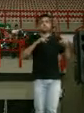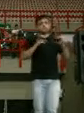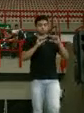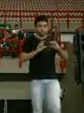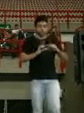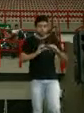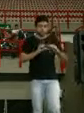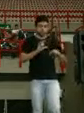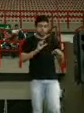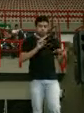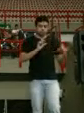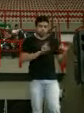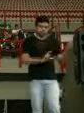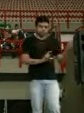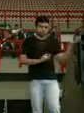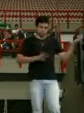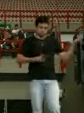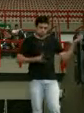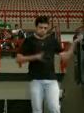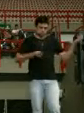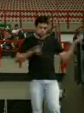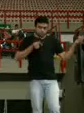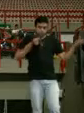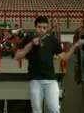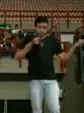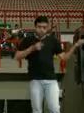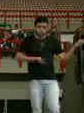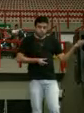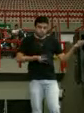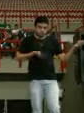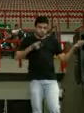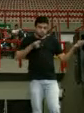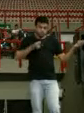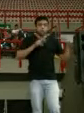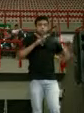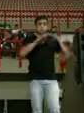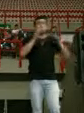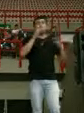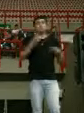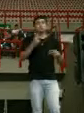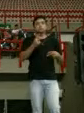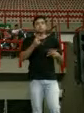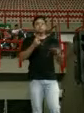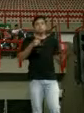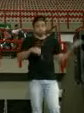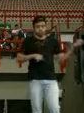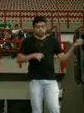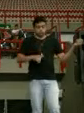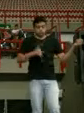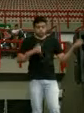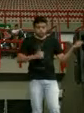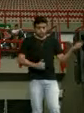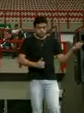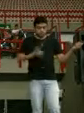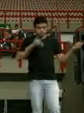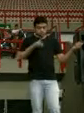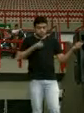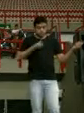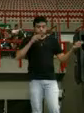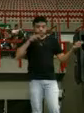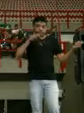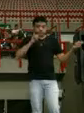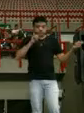densidades diferentes, não é verdade? Tem até 2 cordas que produzem, por exemplo, a primeira e a sexta correspondem ao